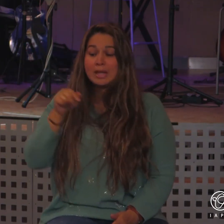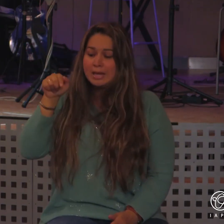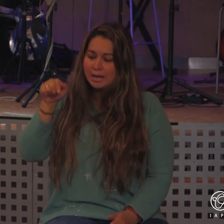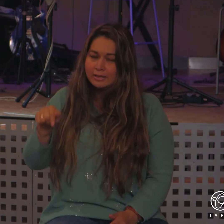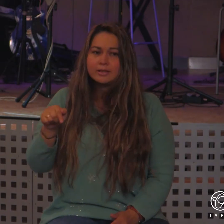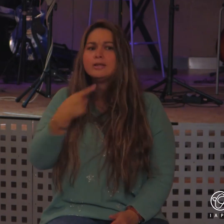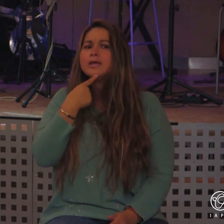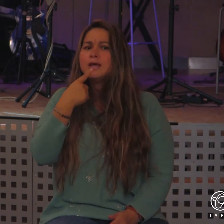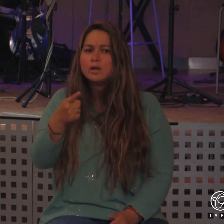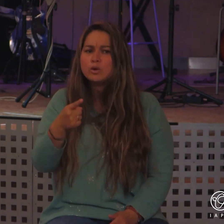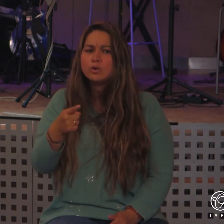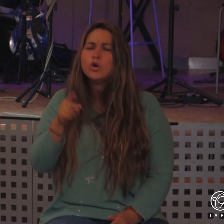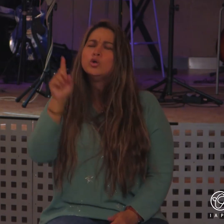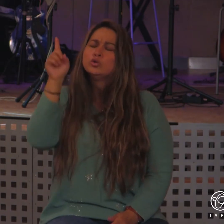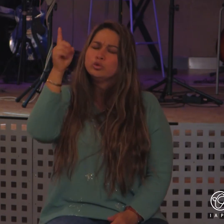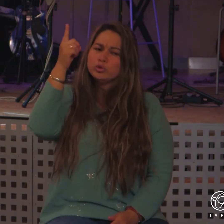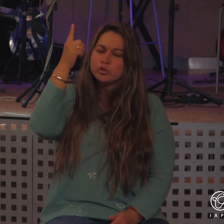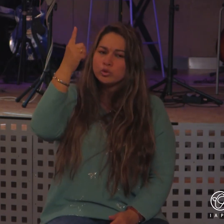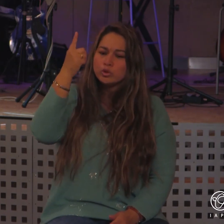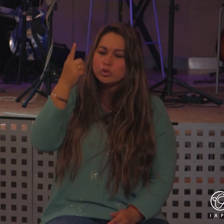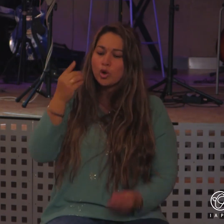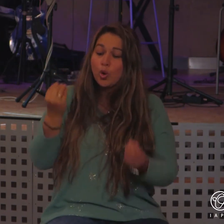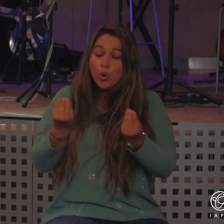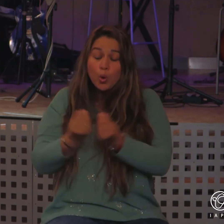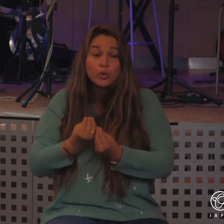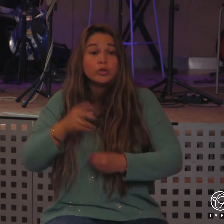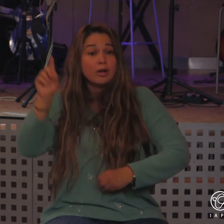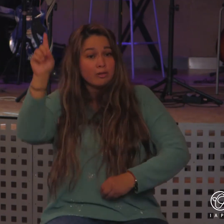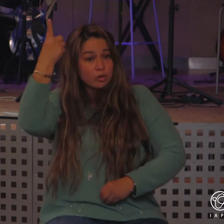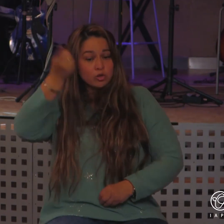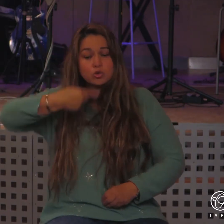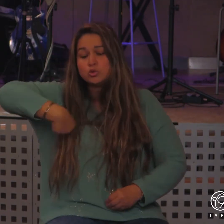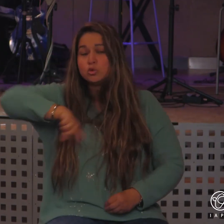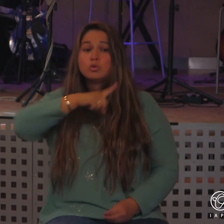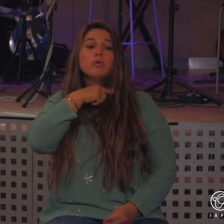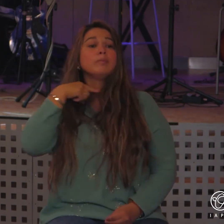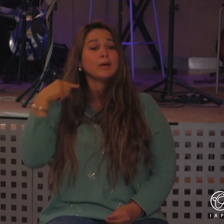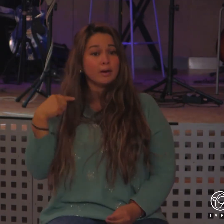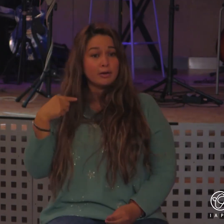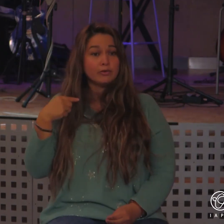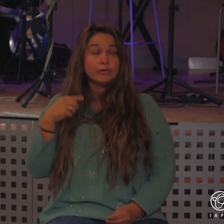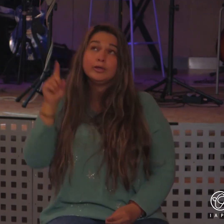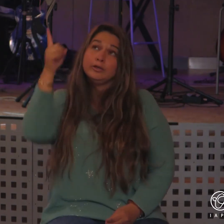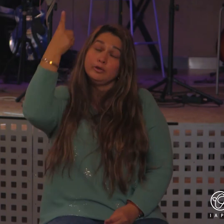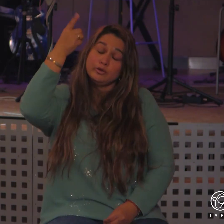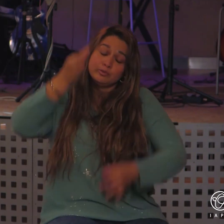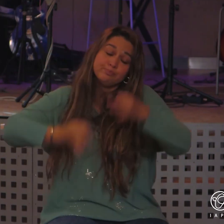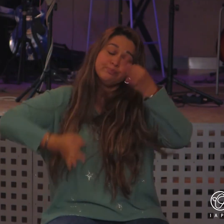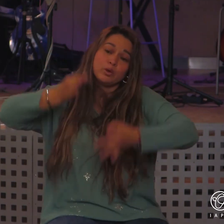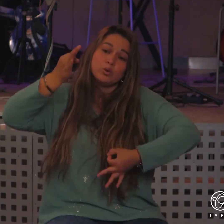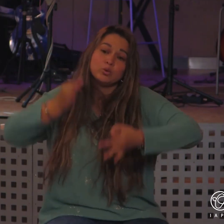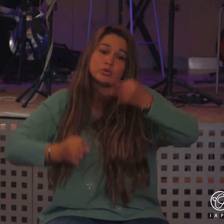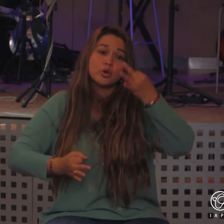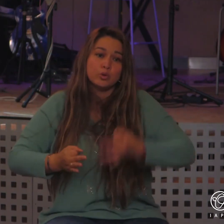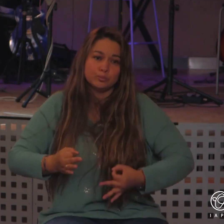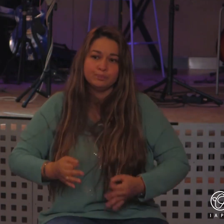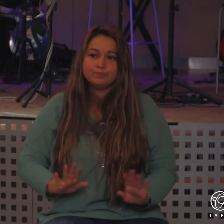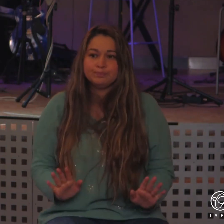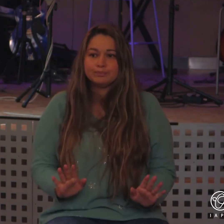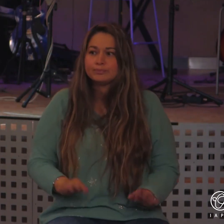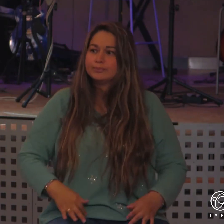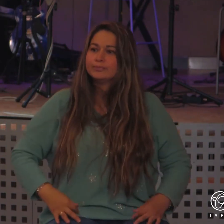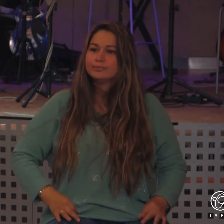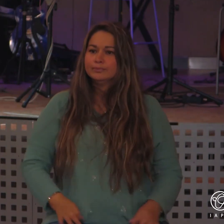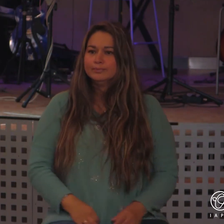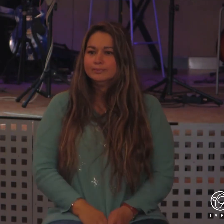hemos pecado. Y juzgó Samuel a los hijos de Israel en Mizpa. La historia hasta ahí, bien.